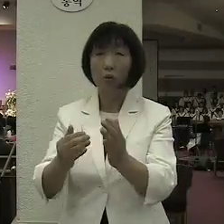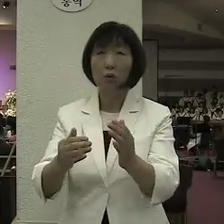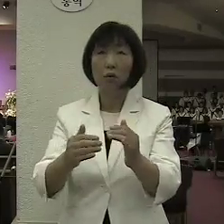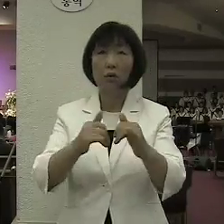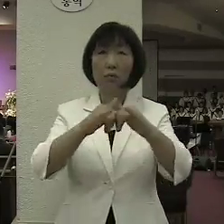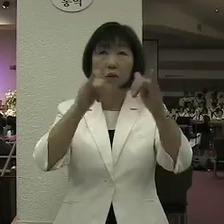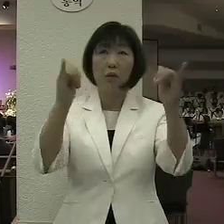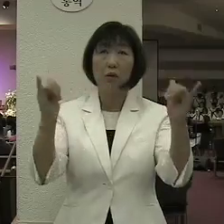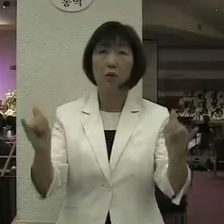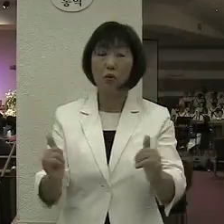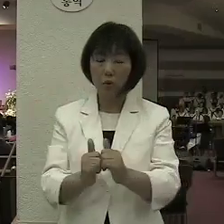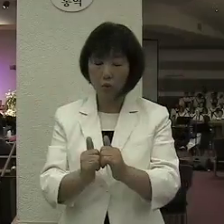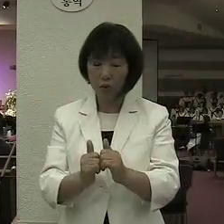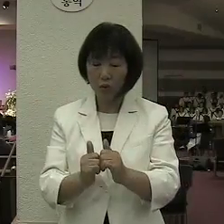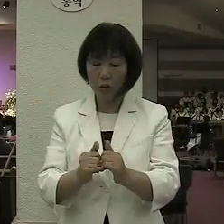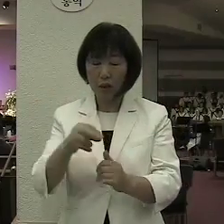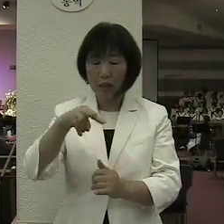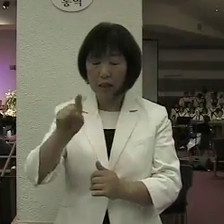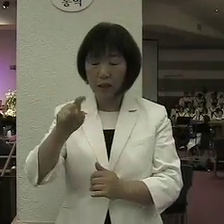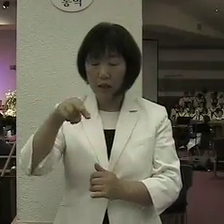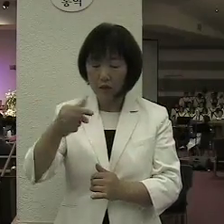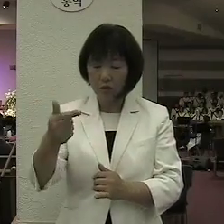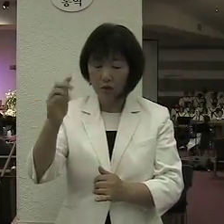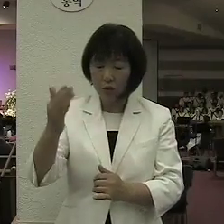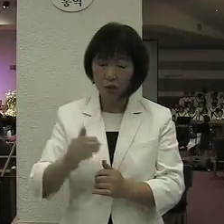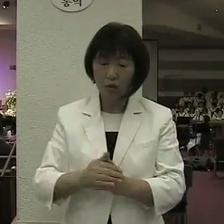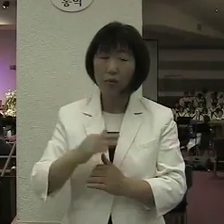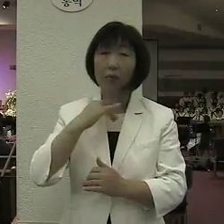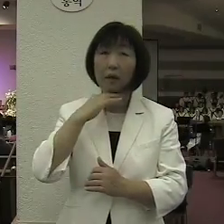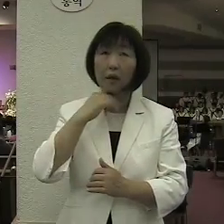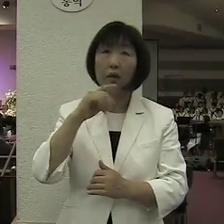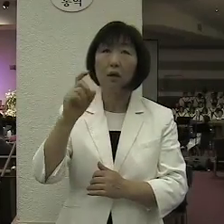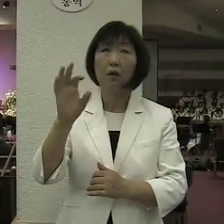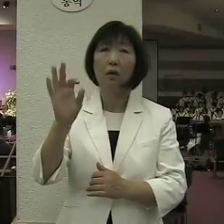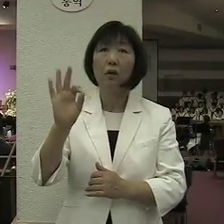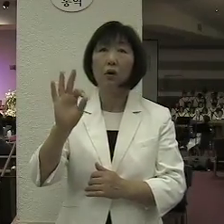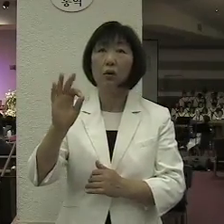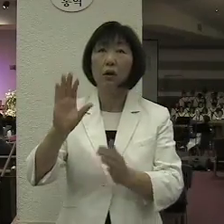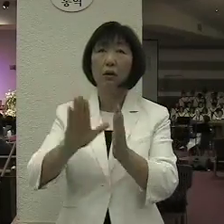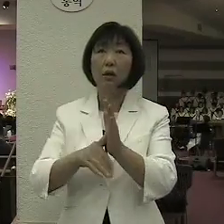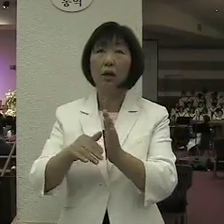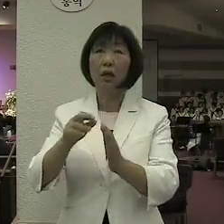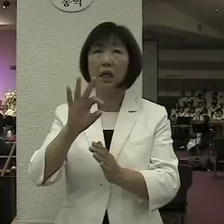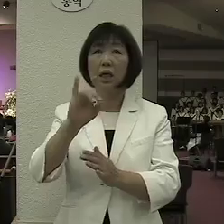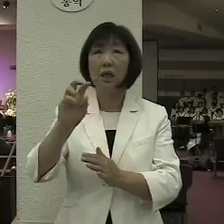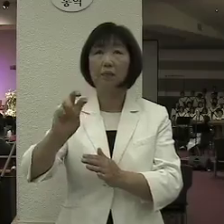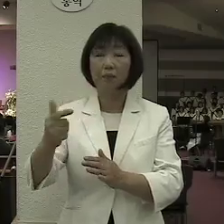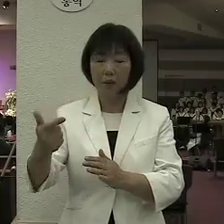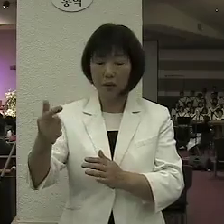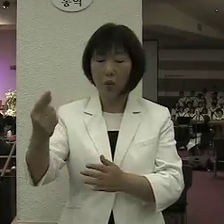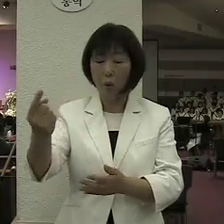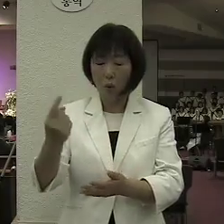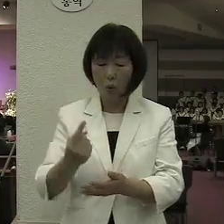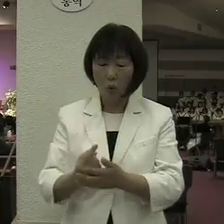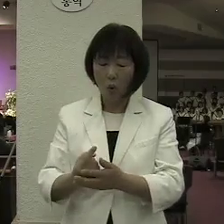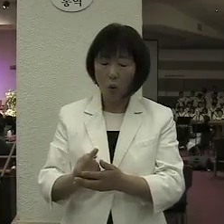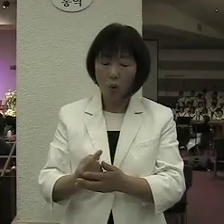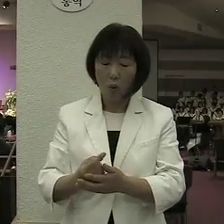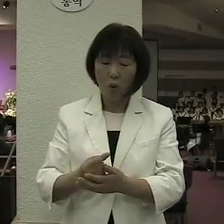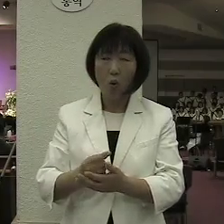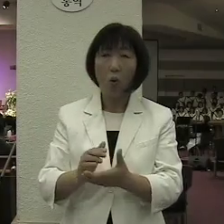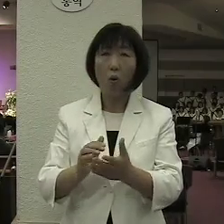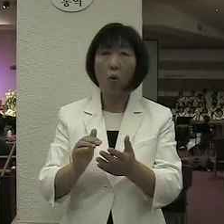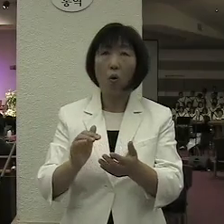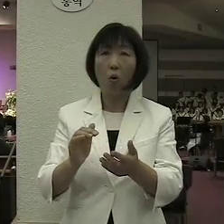부활하신 주님을 내가 믿는다면 그 부활하신 주님의 메시지가 모든 족속들 가운데 울려 퍼지는 찬양이 될 것이기